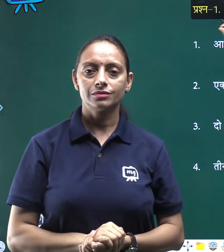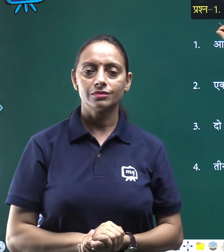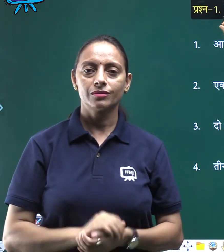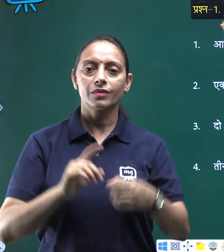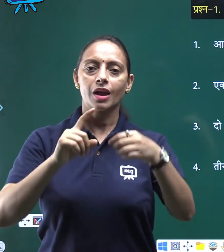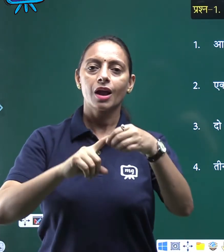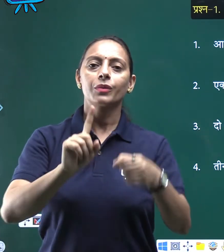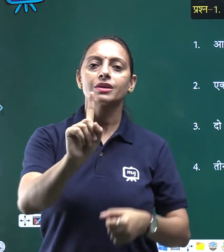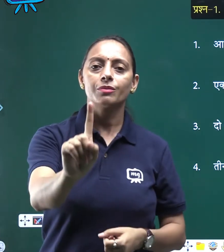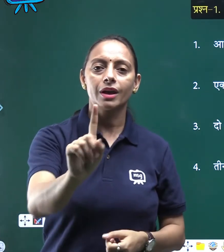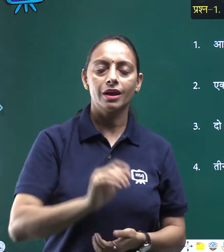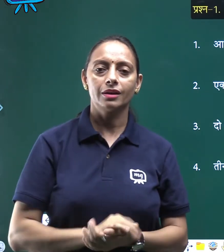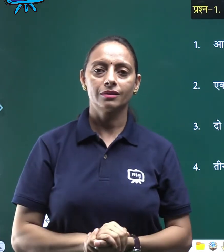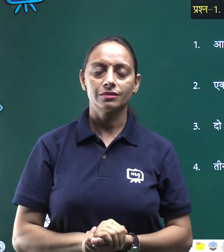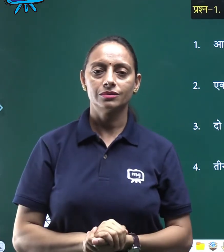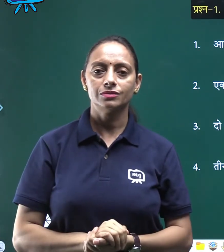प्रश्न नंबर 1,